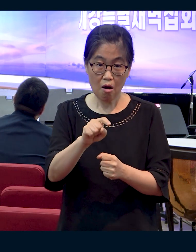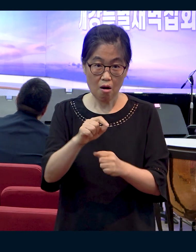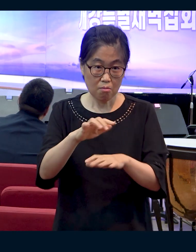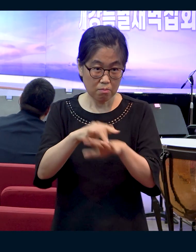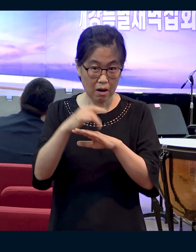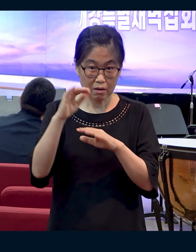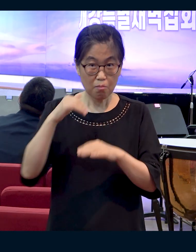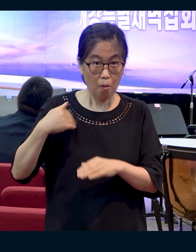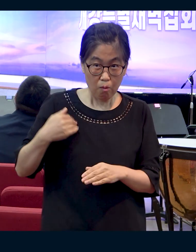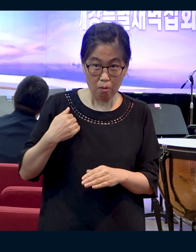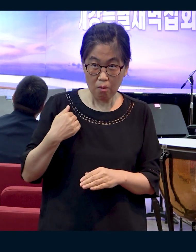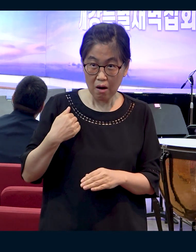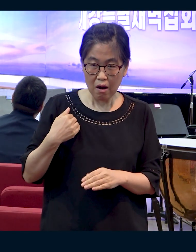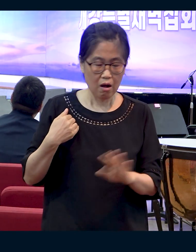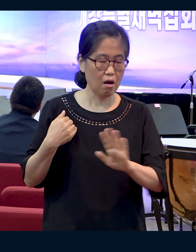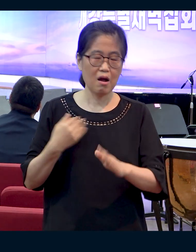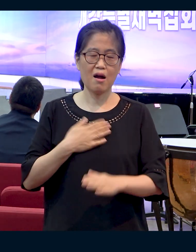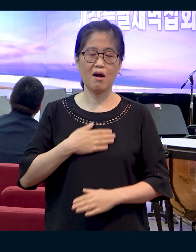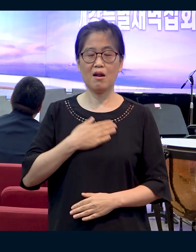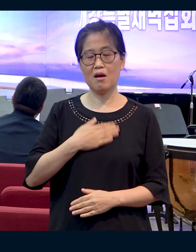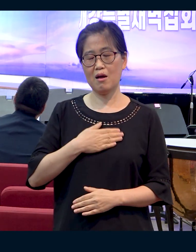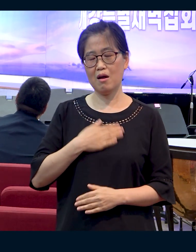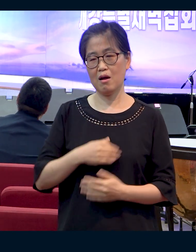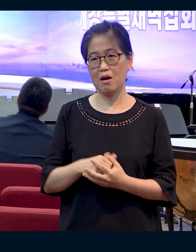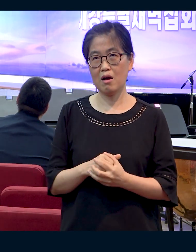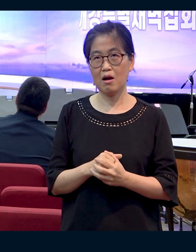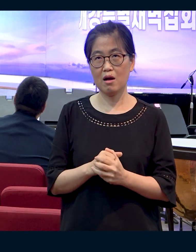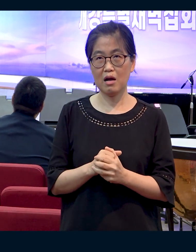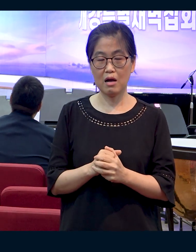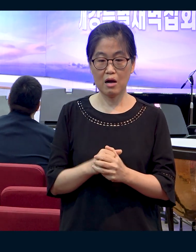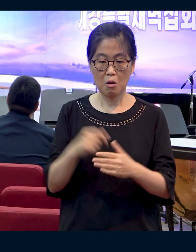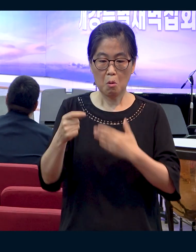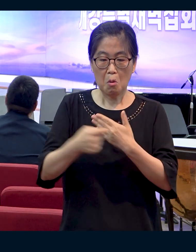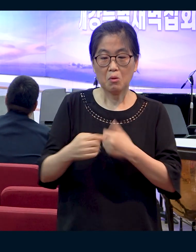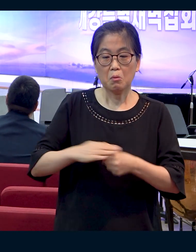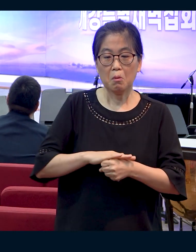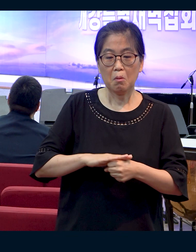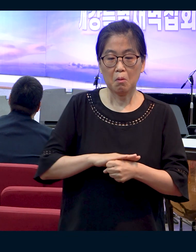마귀가 그거 노리고 한 거니까 우리 속에다 갈등을 팍 집어넣고